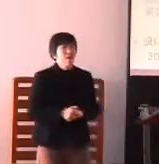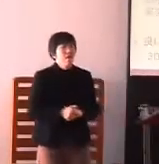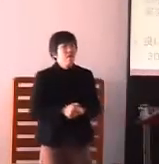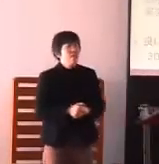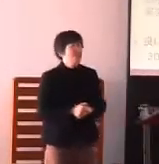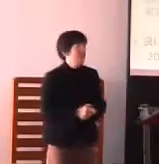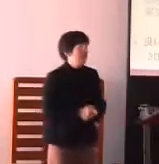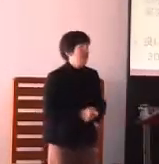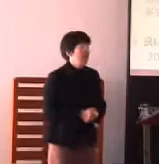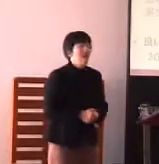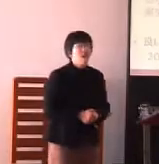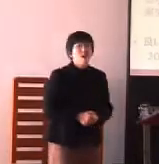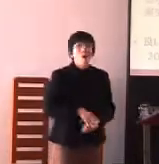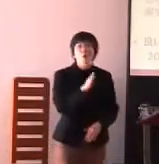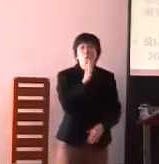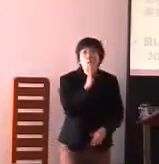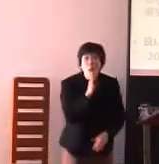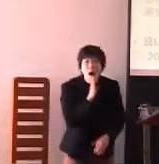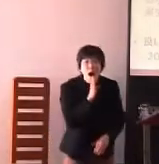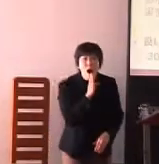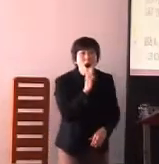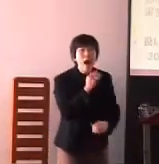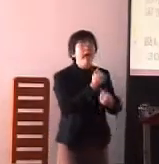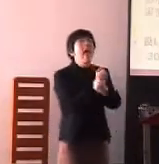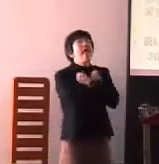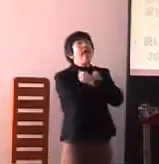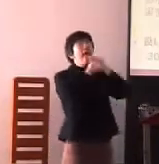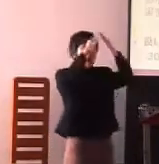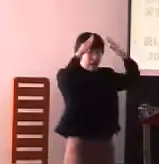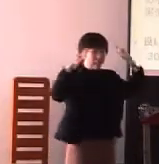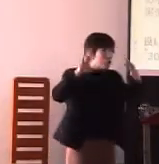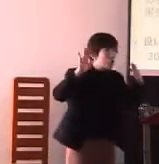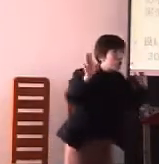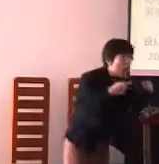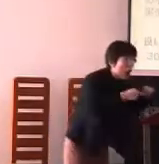から導かれた人々は昔は